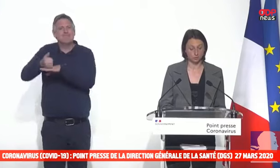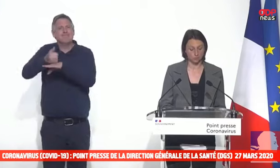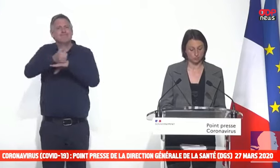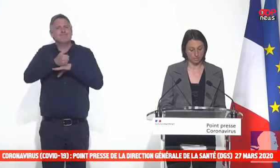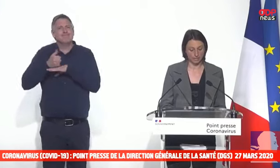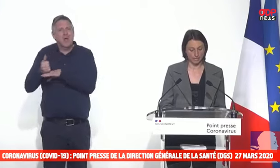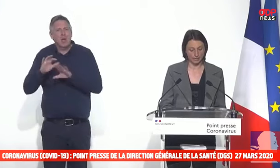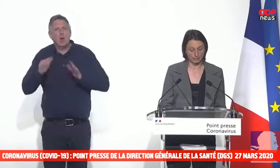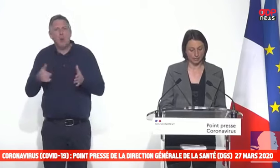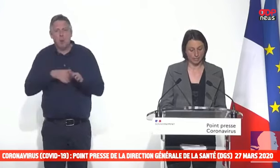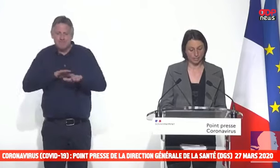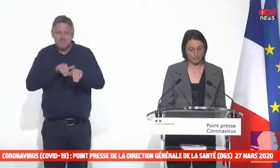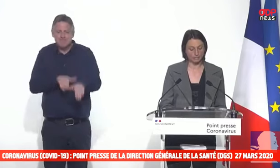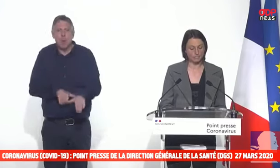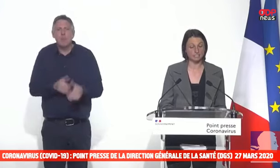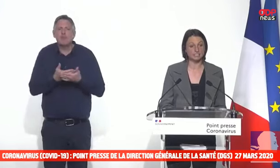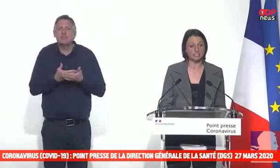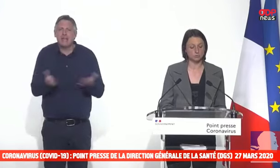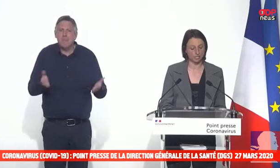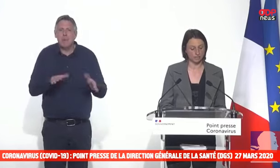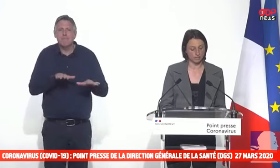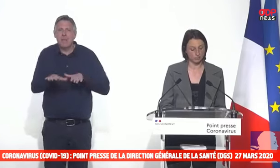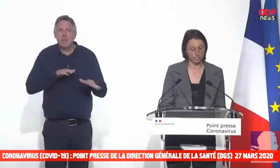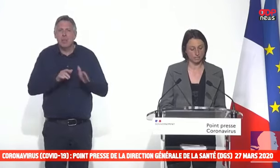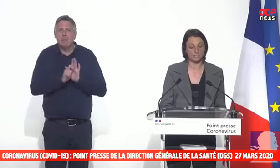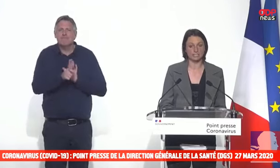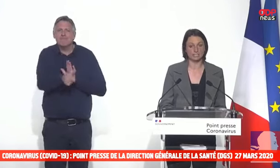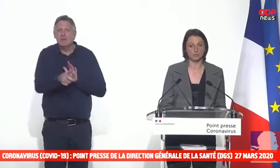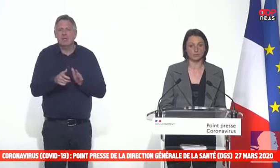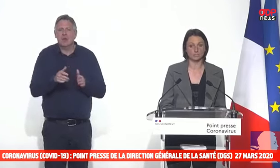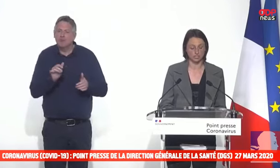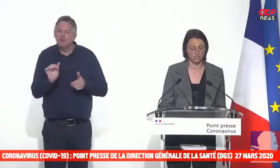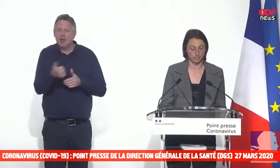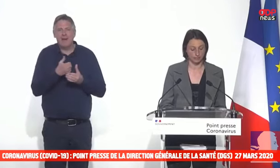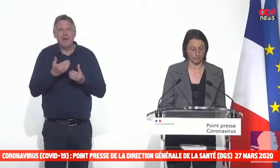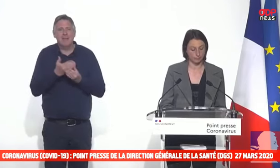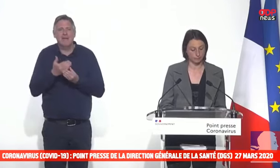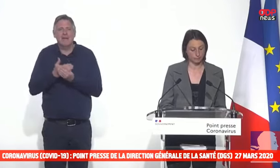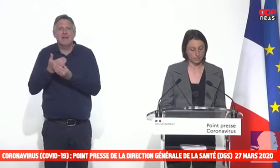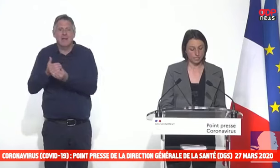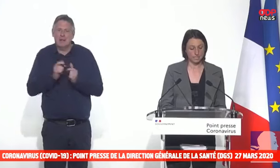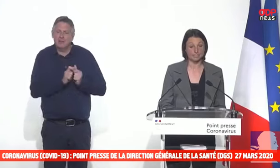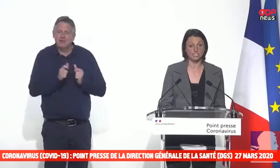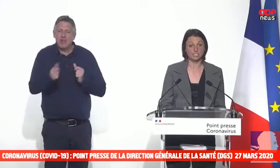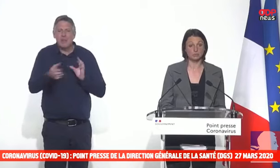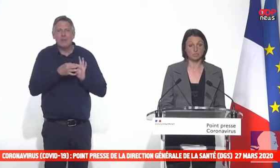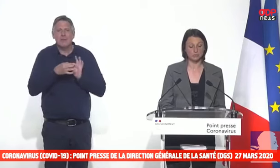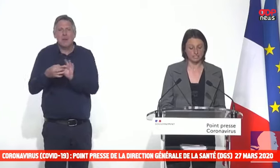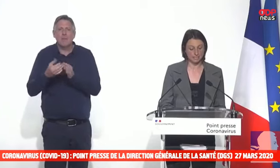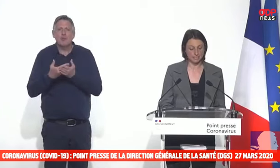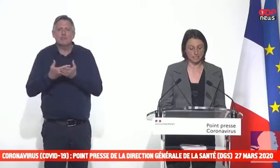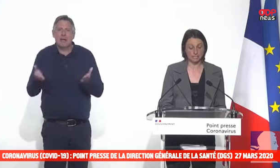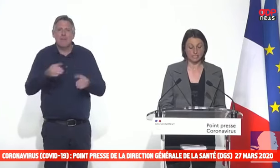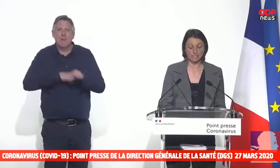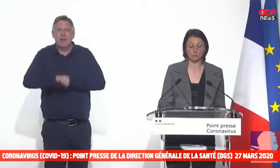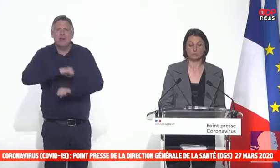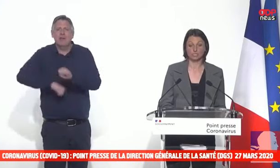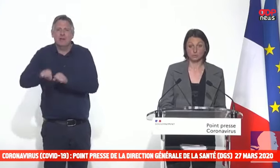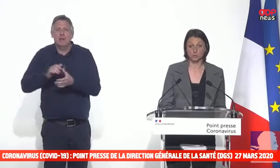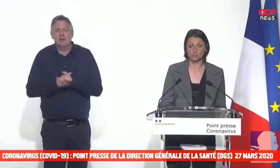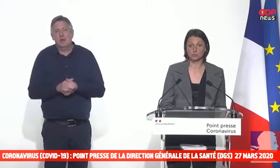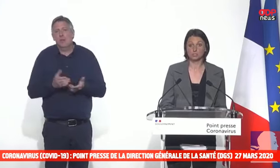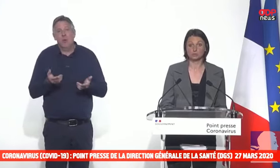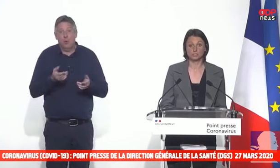la procédure funéraire et ainsi faciliter le travail de chacun des acteurs de cette chaîne. Il s'agit de limiter les risques